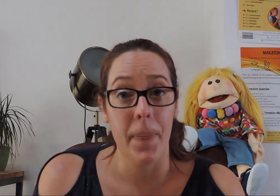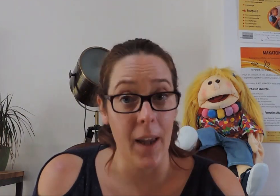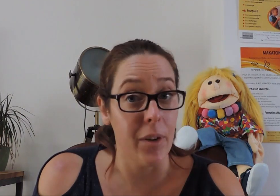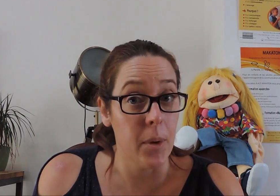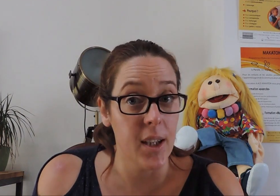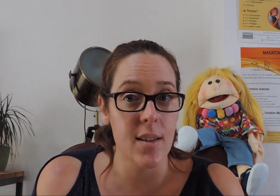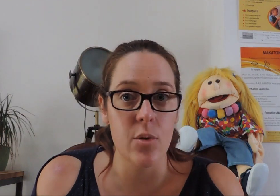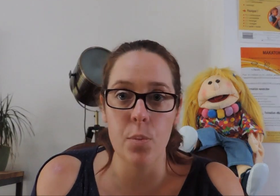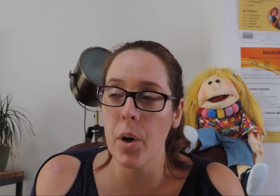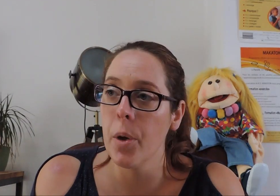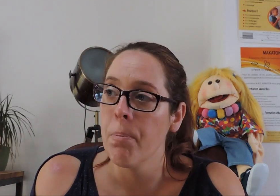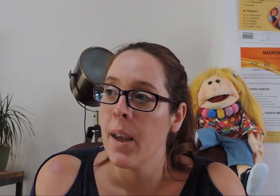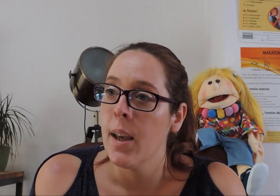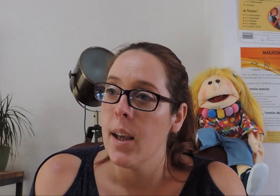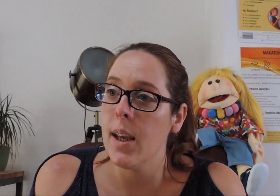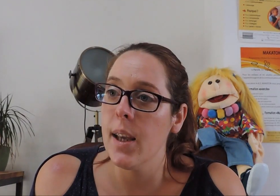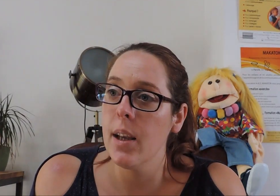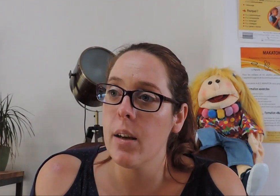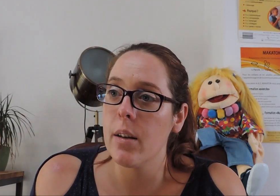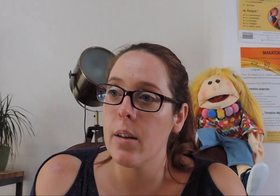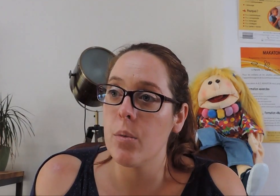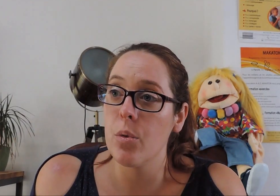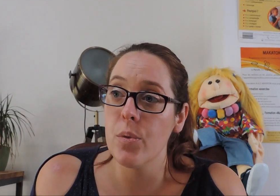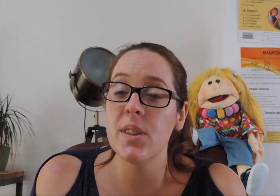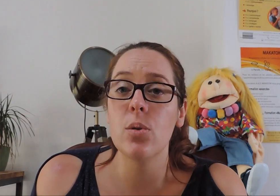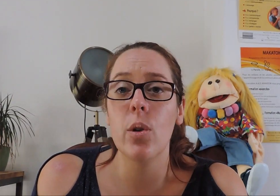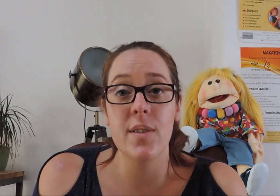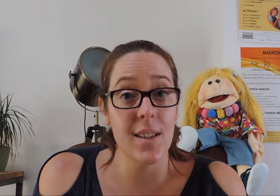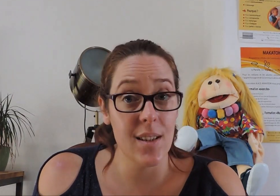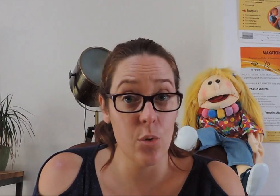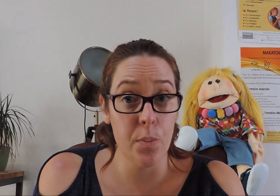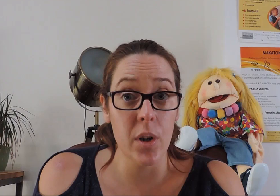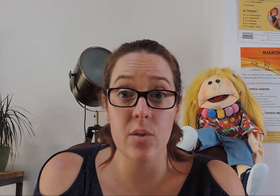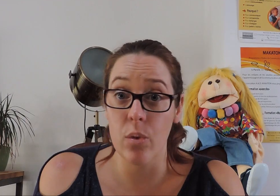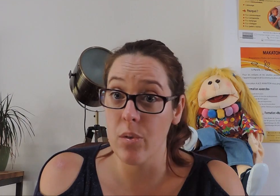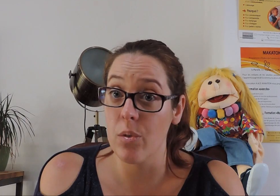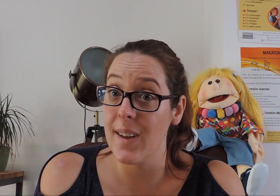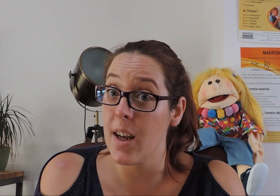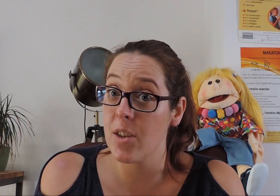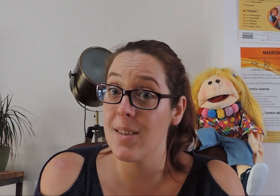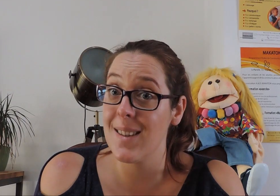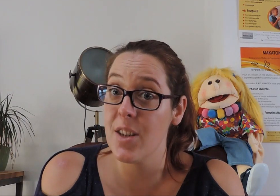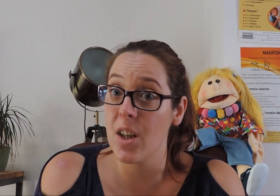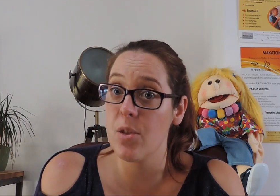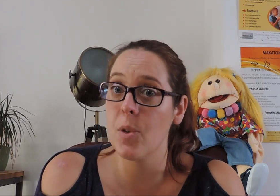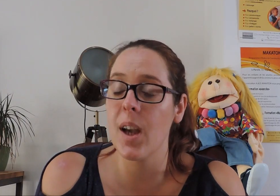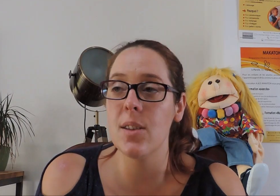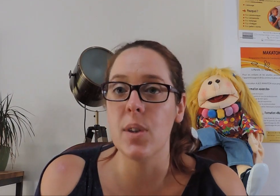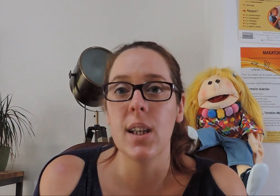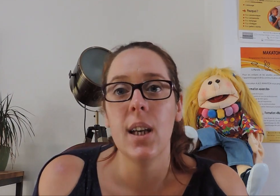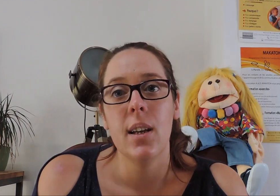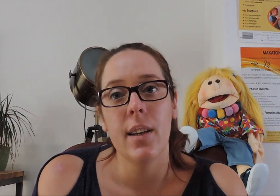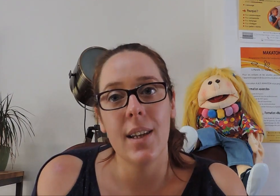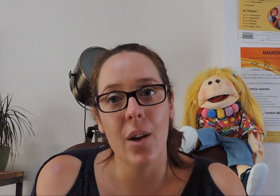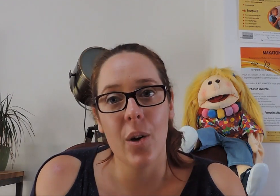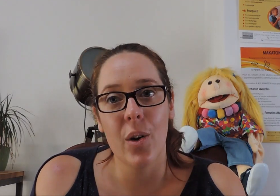à fabriquer ces supports et euh on trouve aussi sur leur site des supports qui sont en téléchargement gratuit et euh